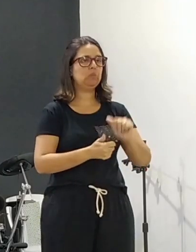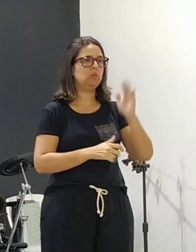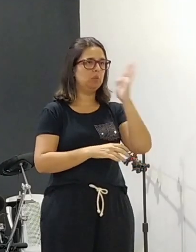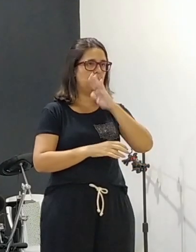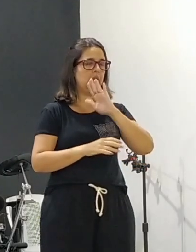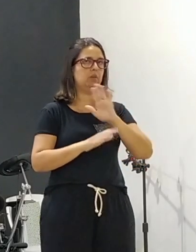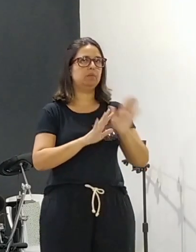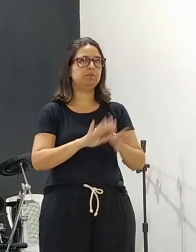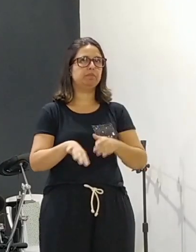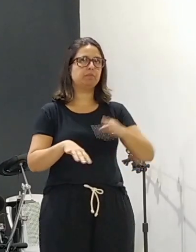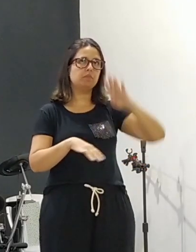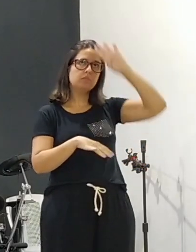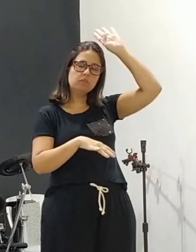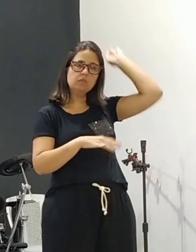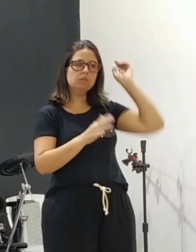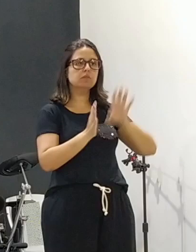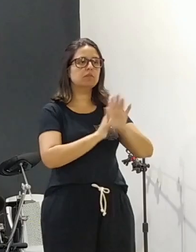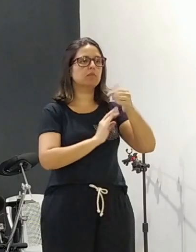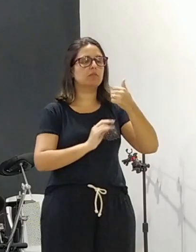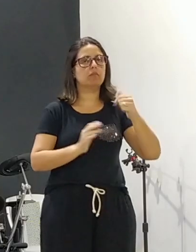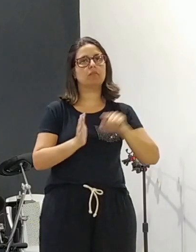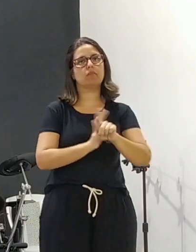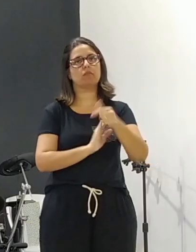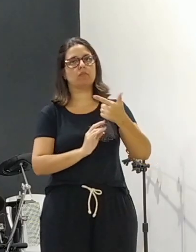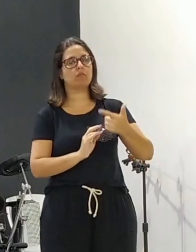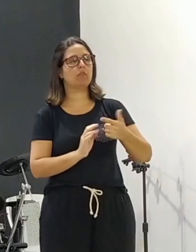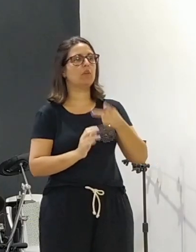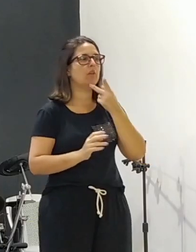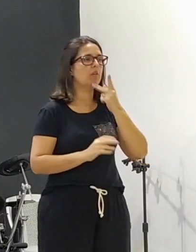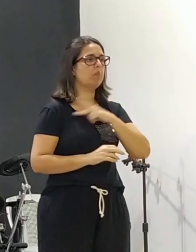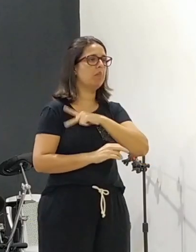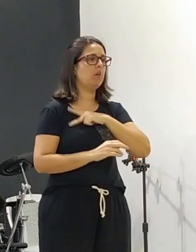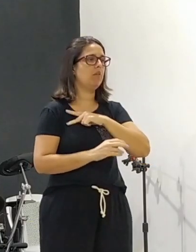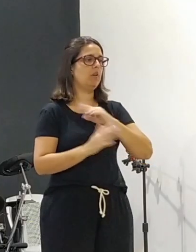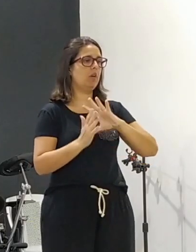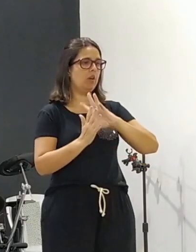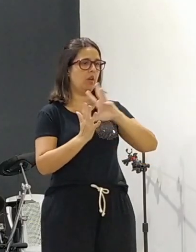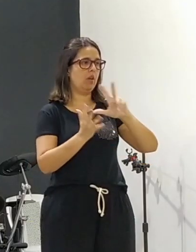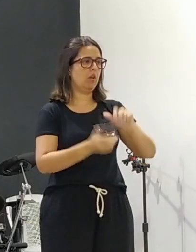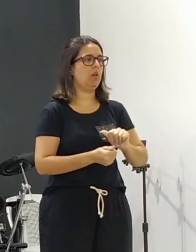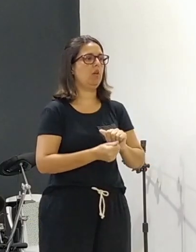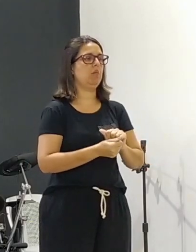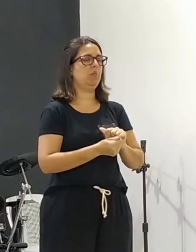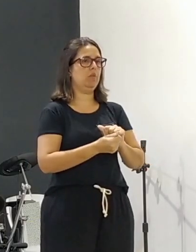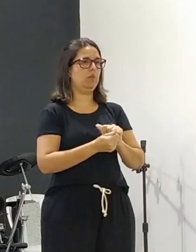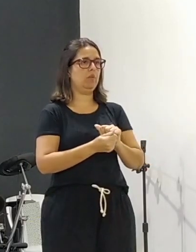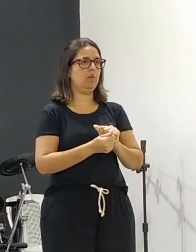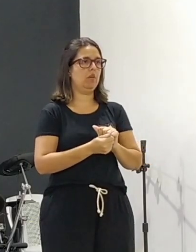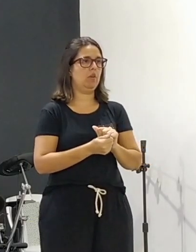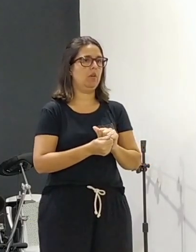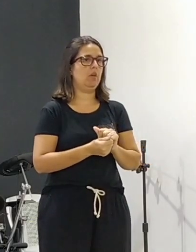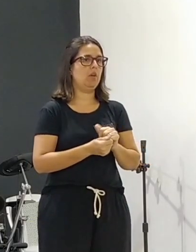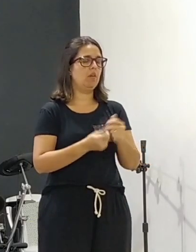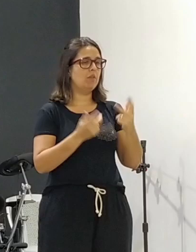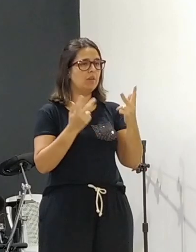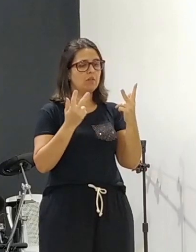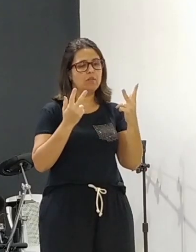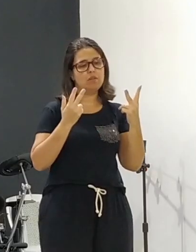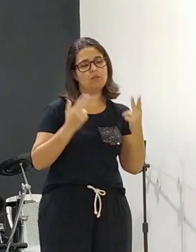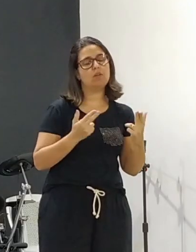12:2, que nós já lemos, Paulo fala que o mundo, ele tenta nos encaixar em um molde,